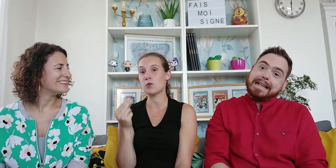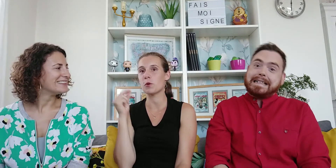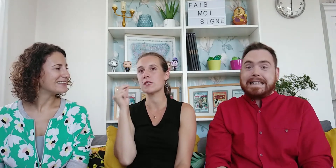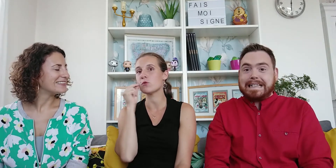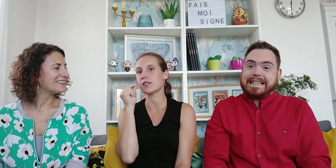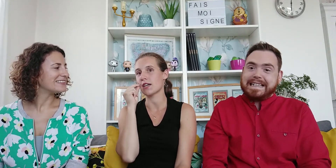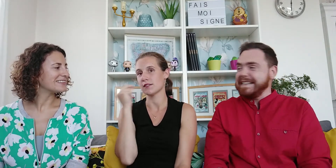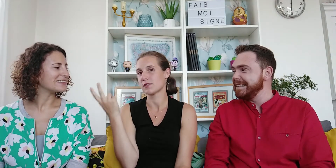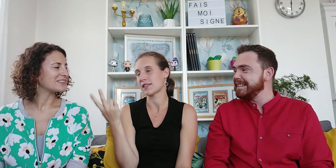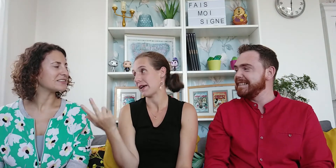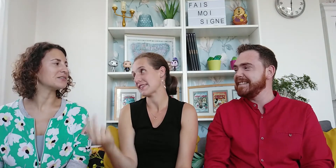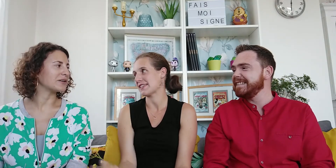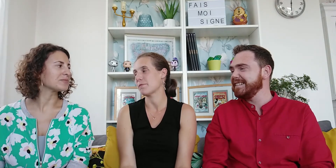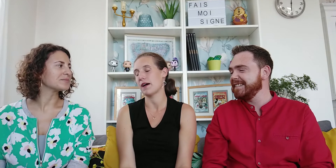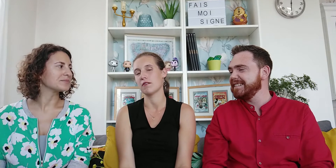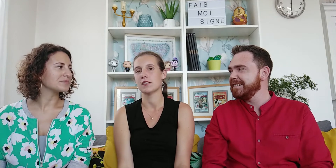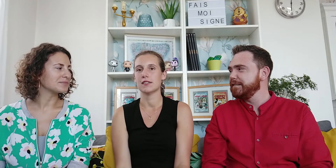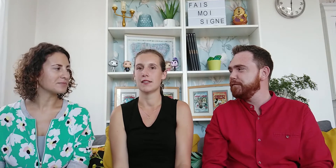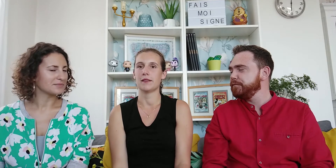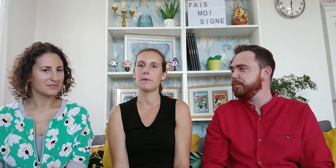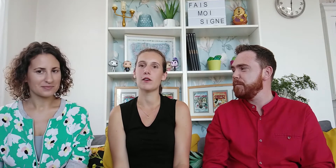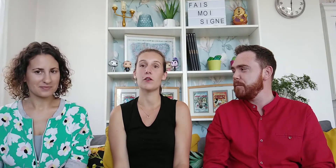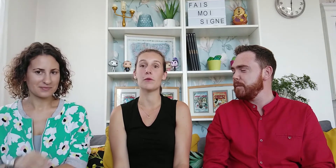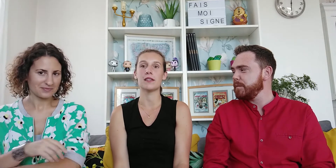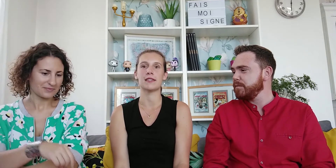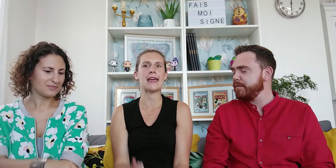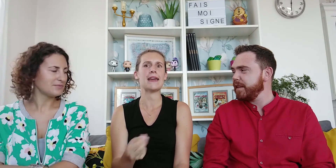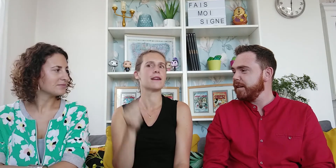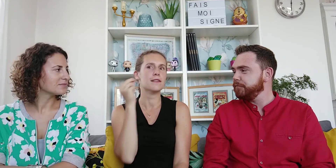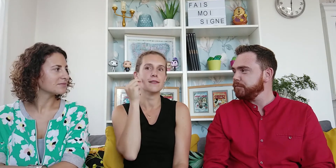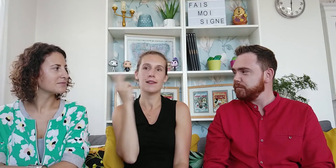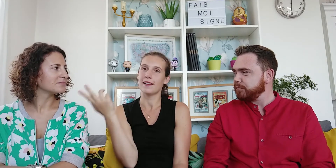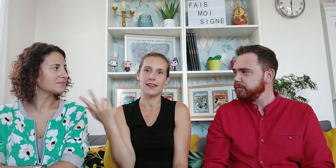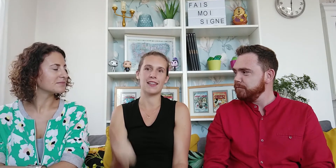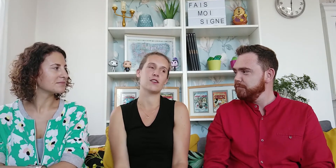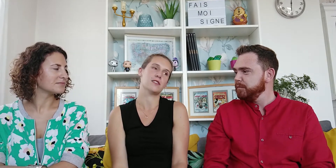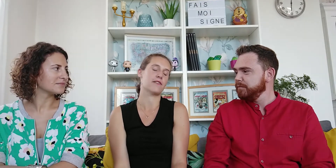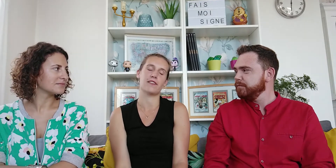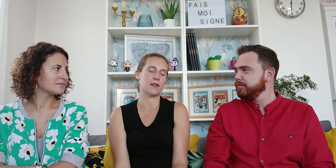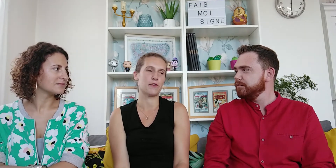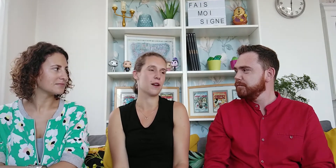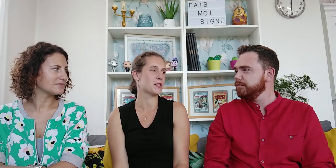pour bisou c'est ça, donc c'est pareil, c'est assez parlant. Mais elle dit hey, et ils savent et ils viennent me faire un bisou